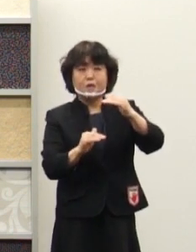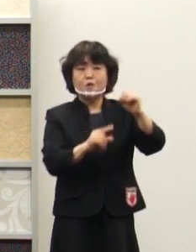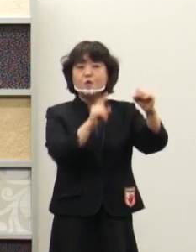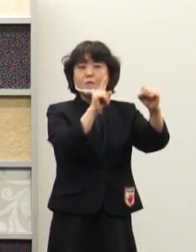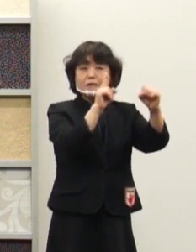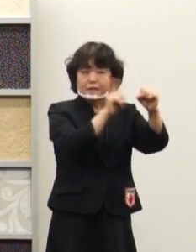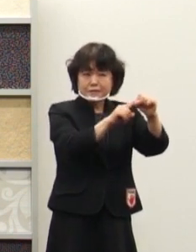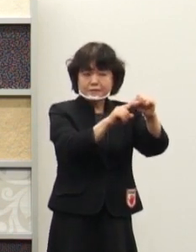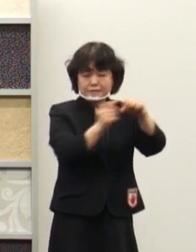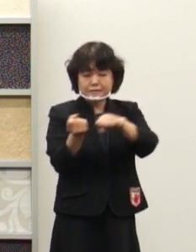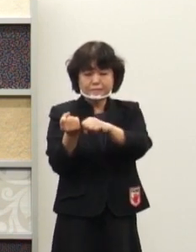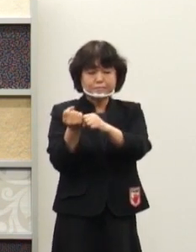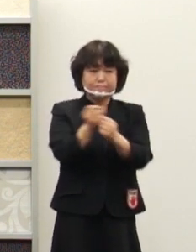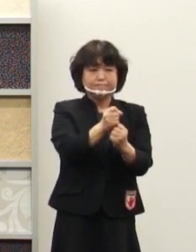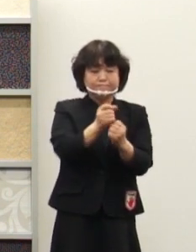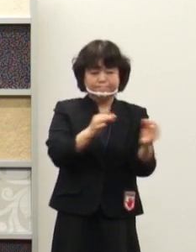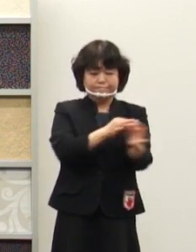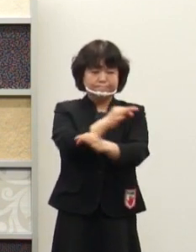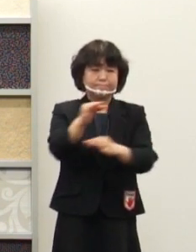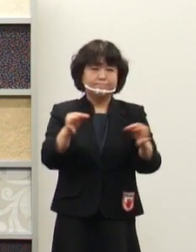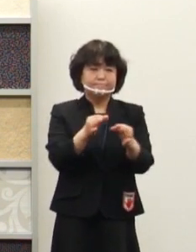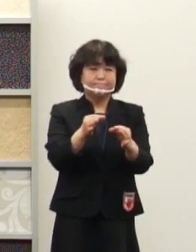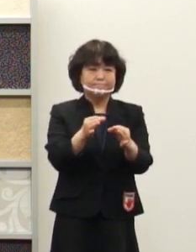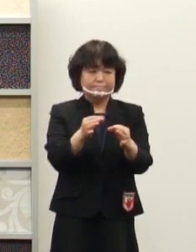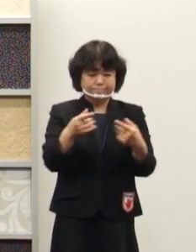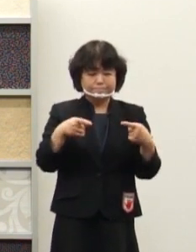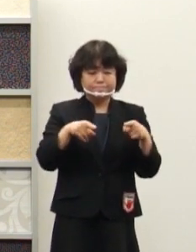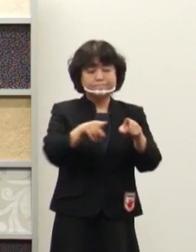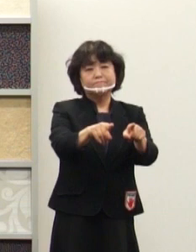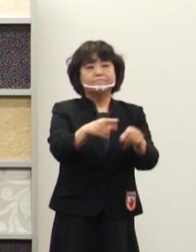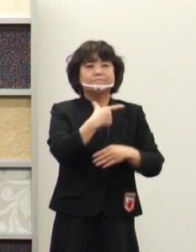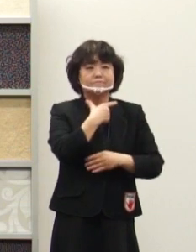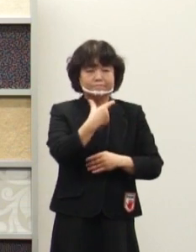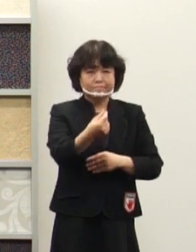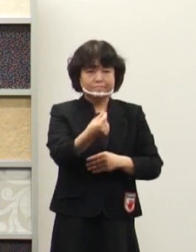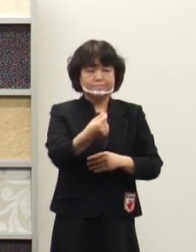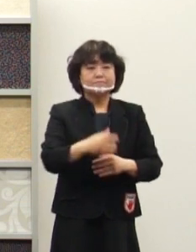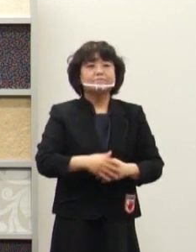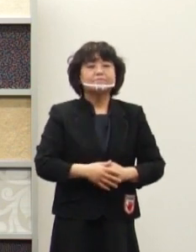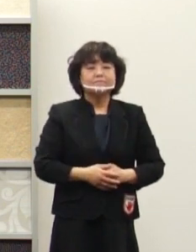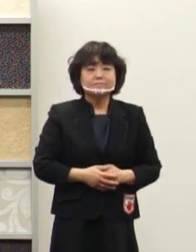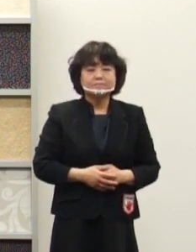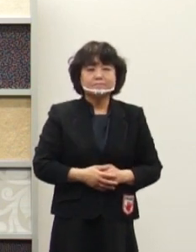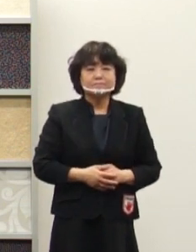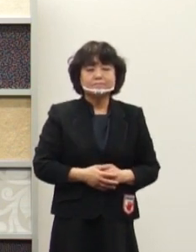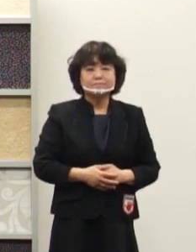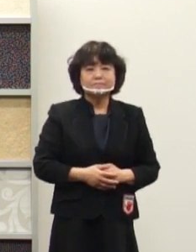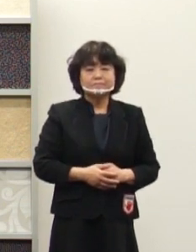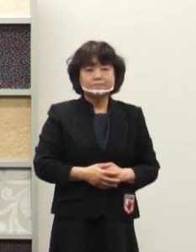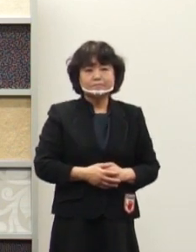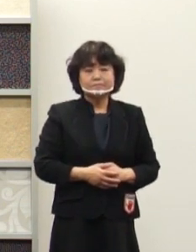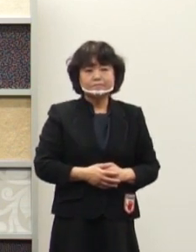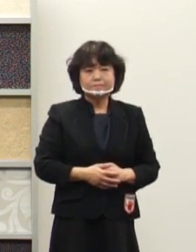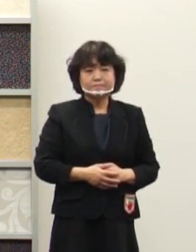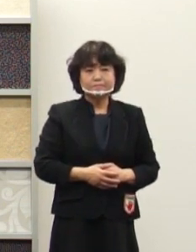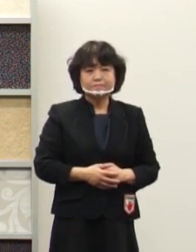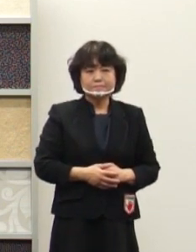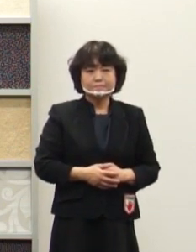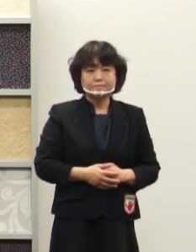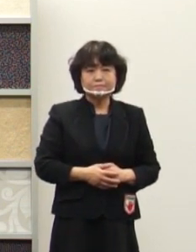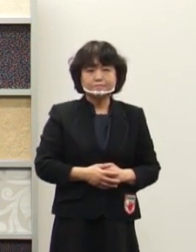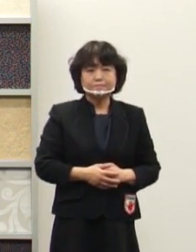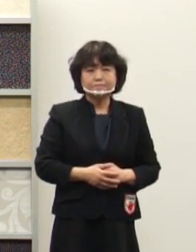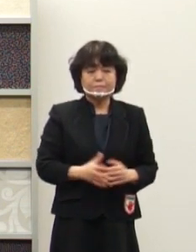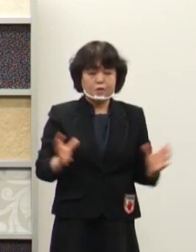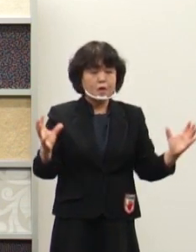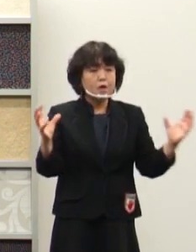済回復に向けた、舵を切る、考えでありますが、その場合はですね、会食における人数